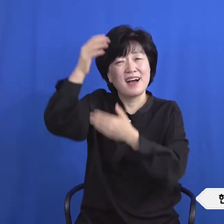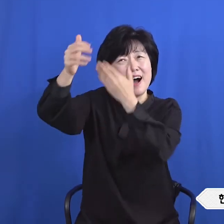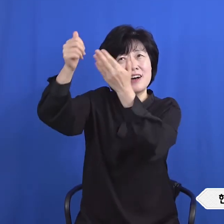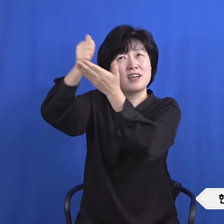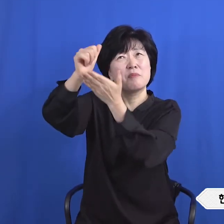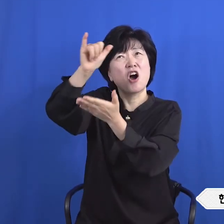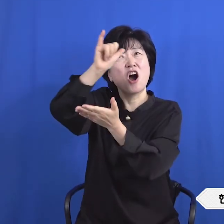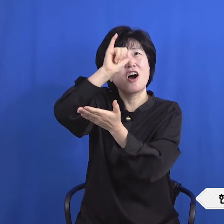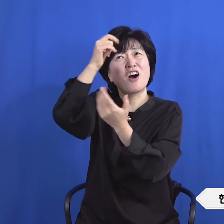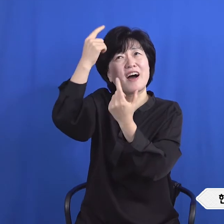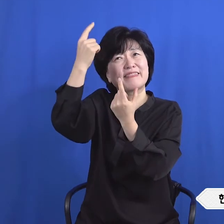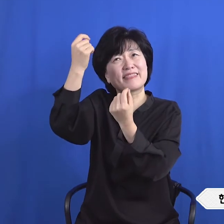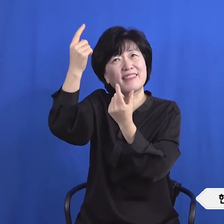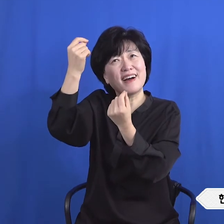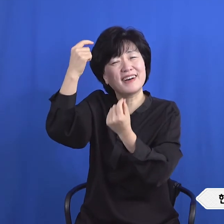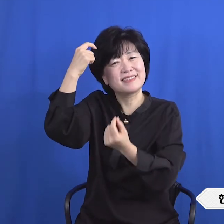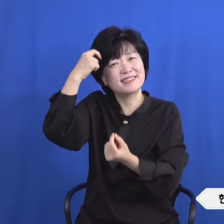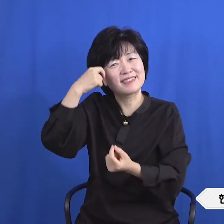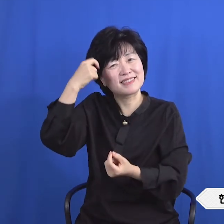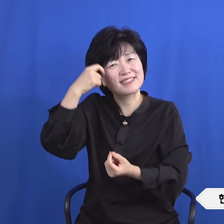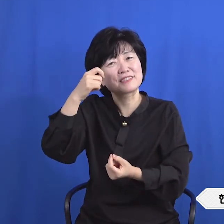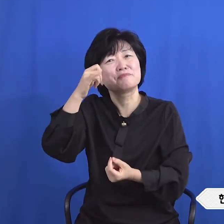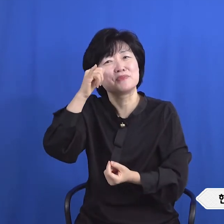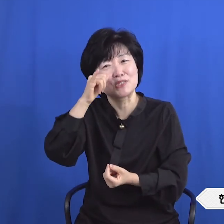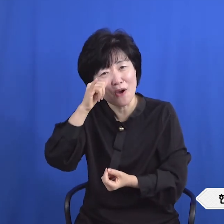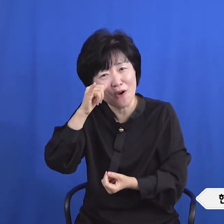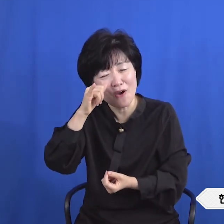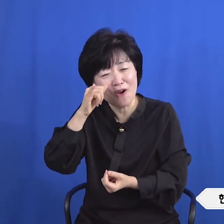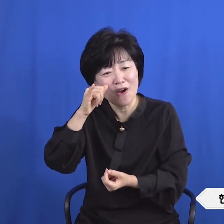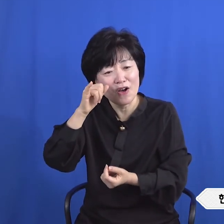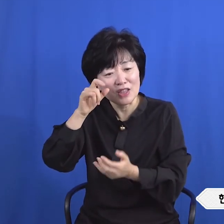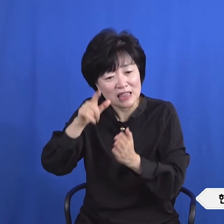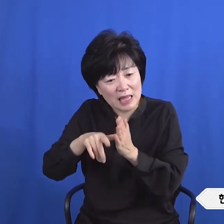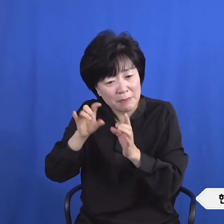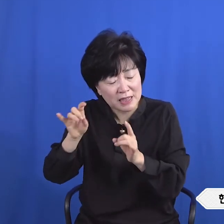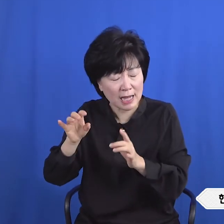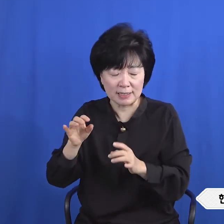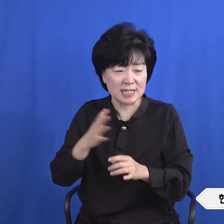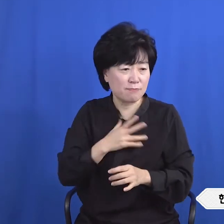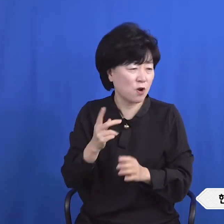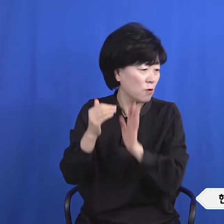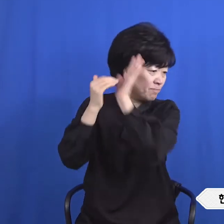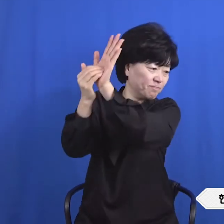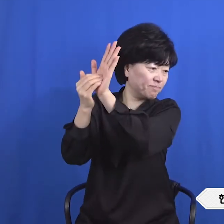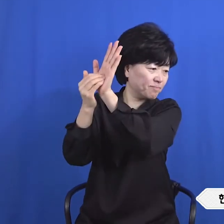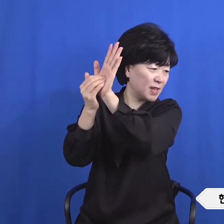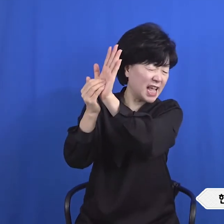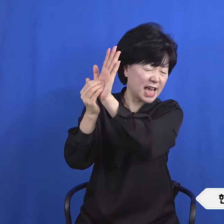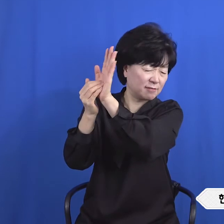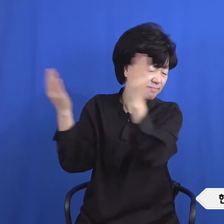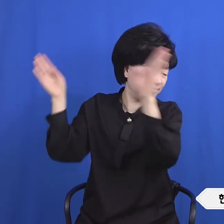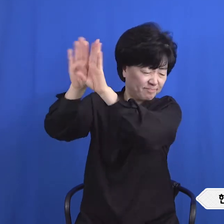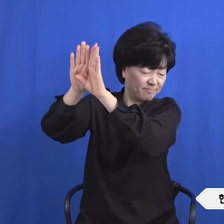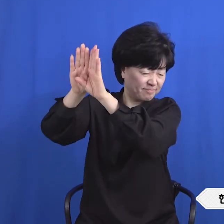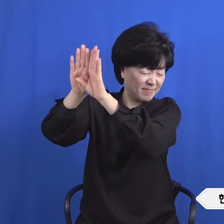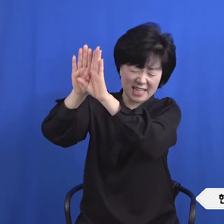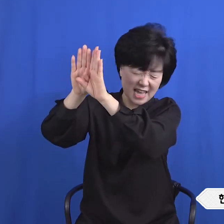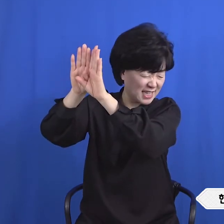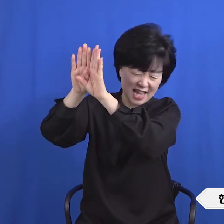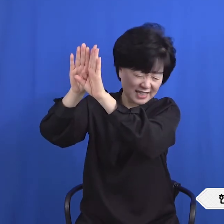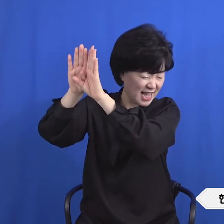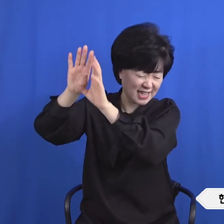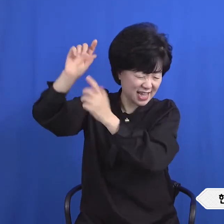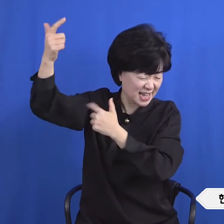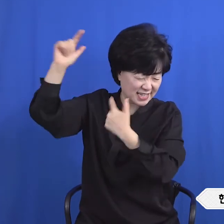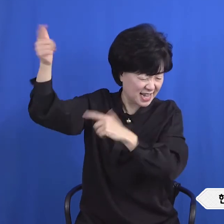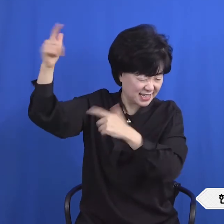것 같다는 느낌이 들 때가 있습니다. 그때마다 그들은 그걸 고의적으로 거부해버립니다. 머리를 흔들면서